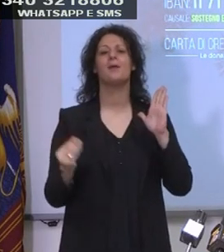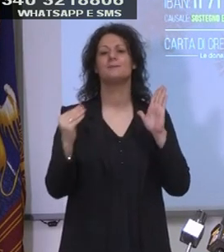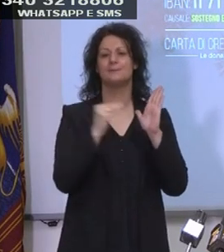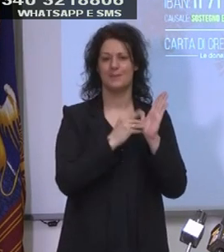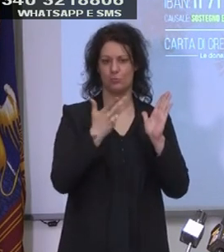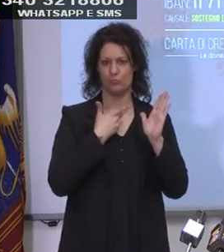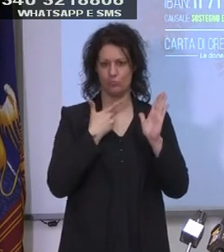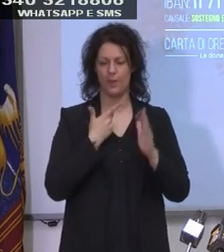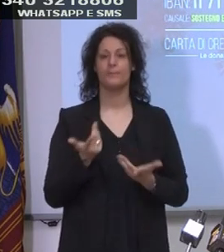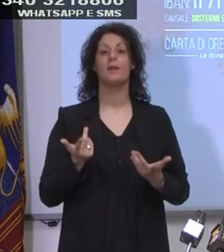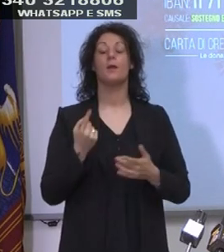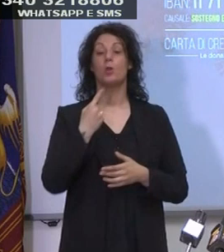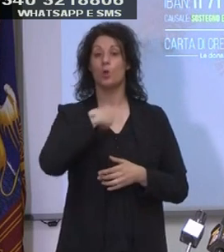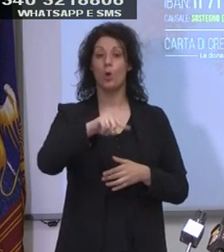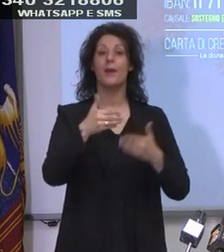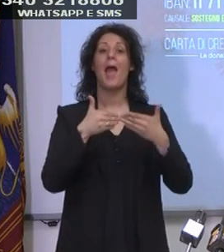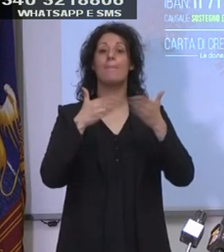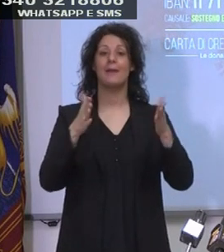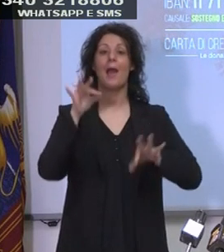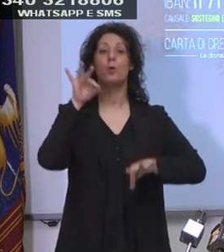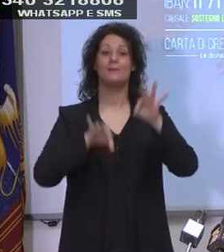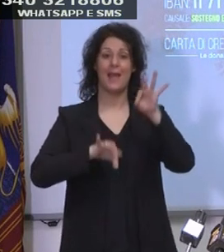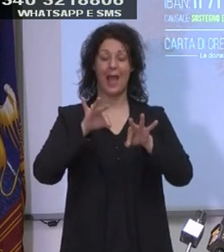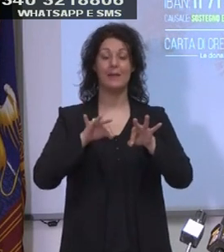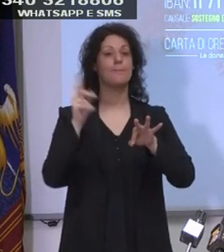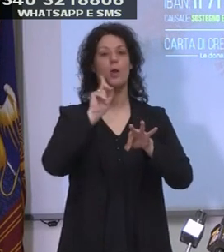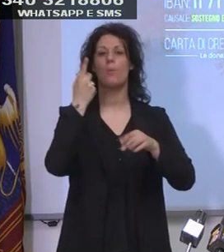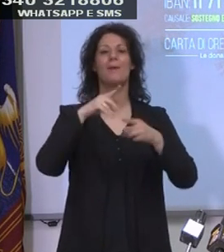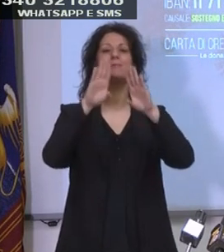dei teatri, ma non per lo spettacolo, ma per le prove, per tutte le attività.